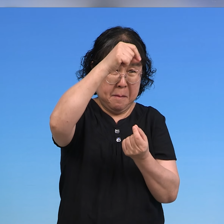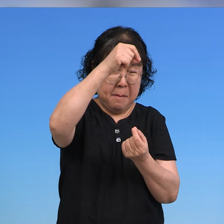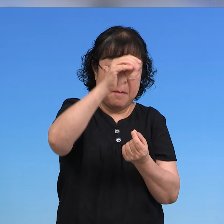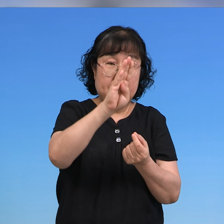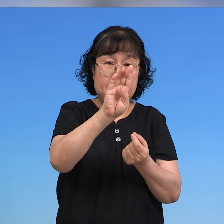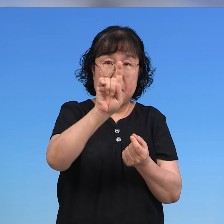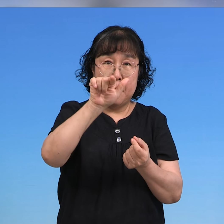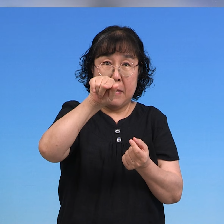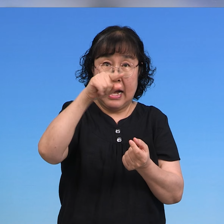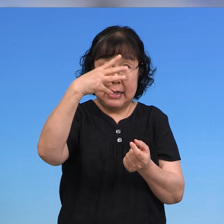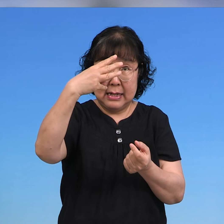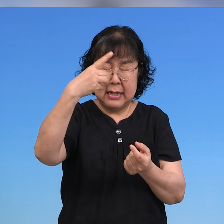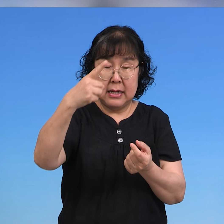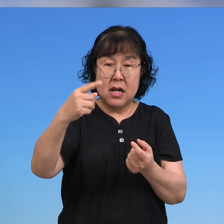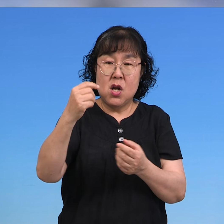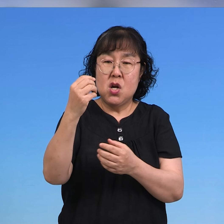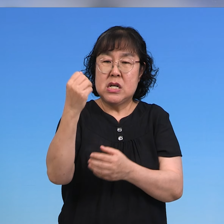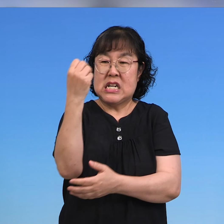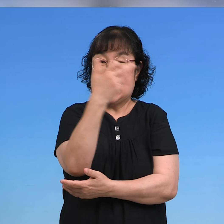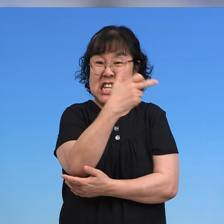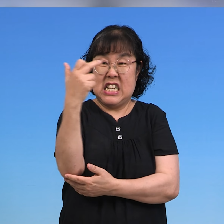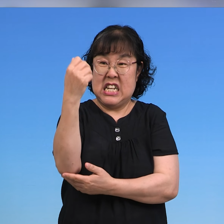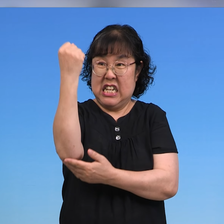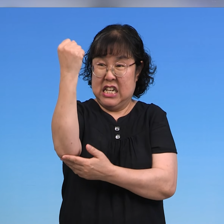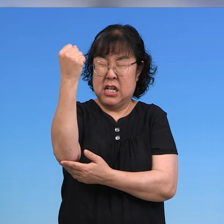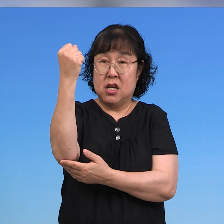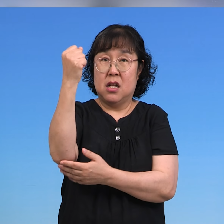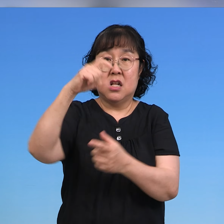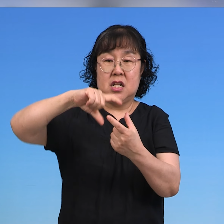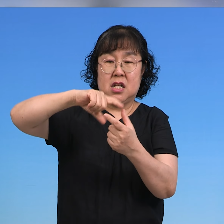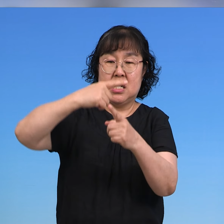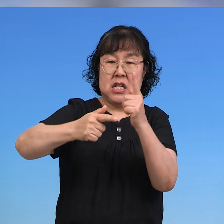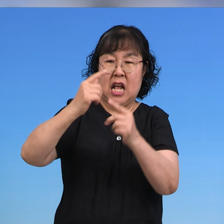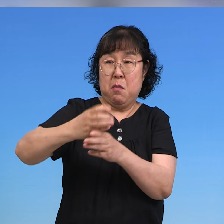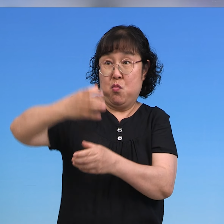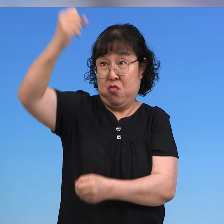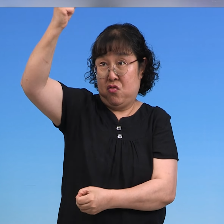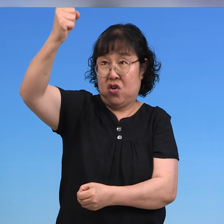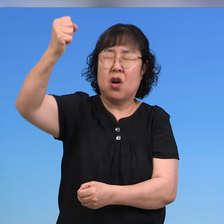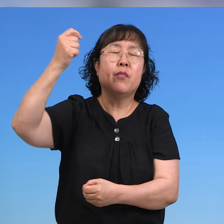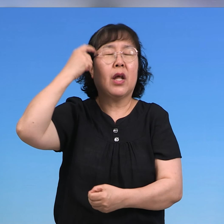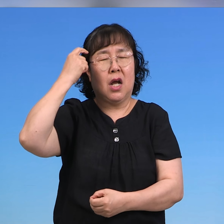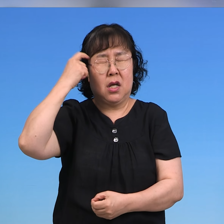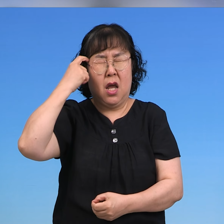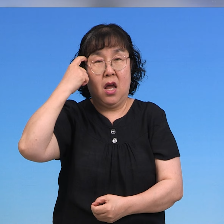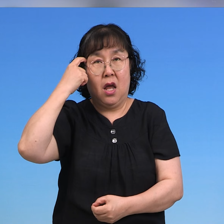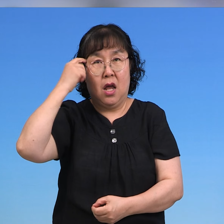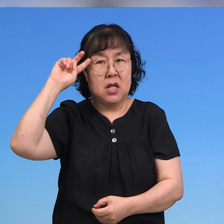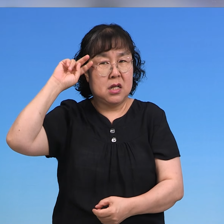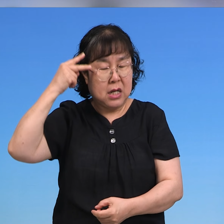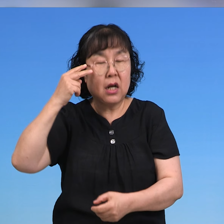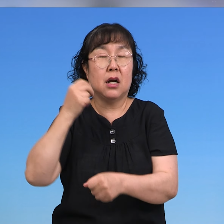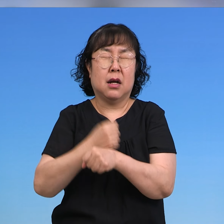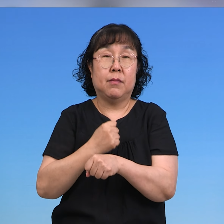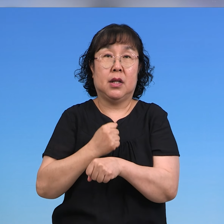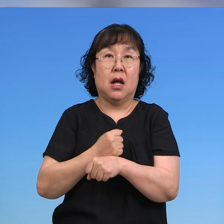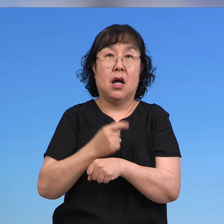거예요. 이 바늘인데, 이 이스라엘 백성들이 모세가 죽었는데 이게 절망인